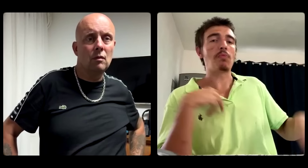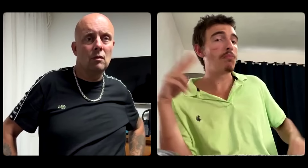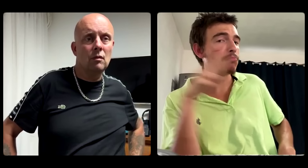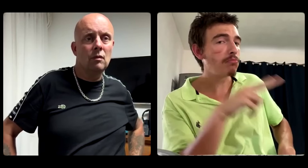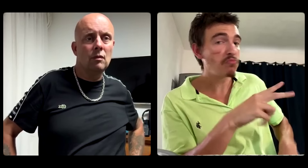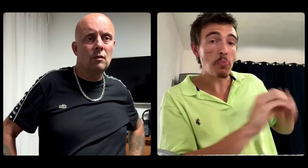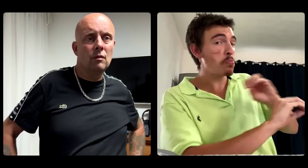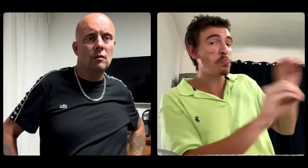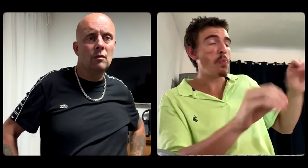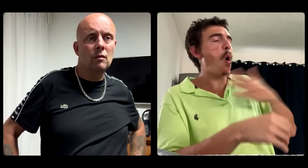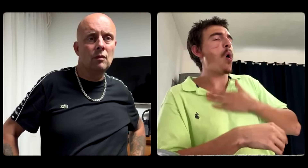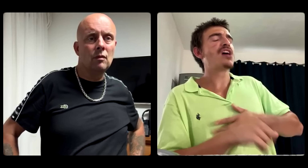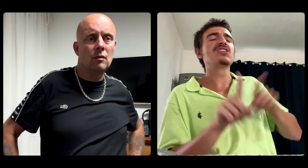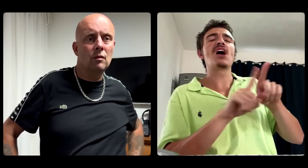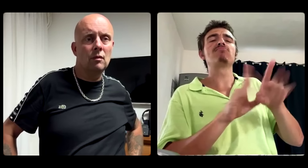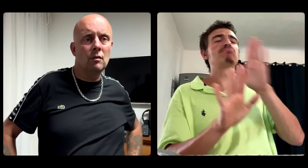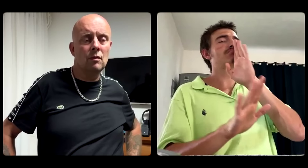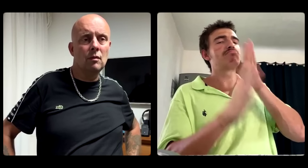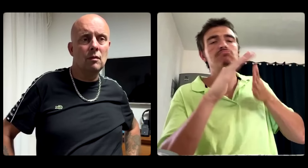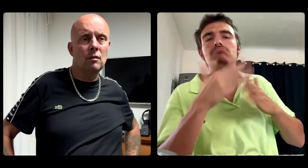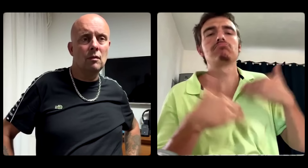Ja.